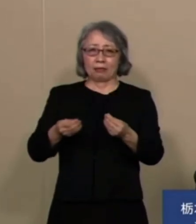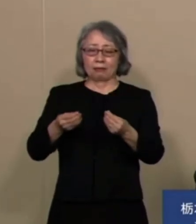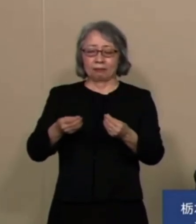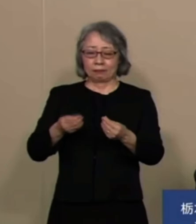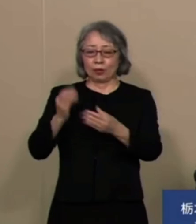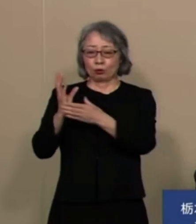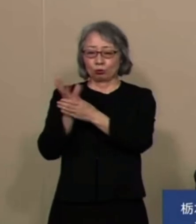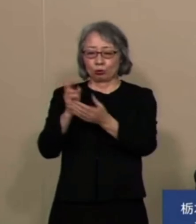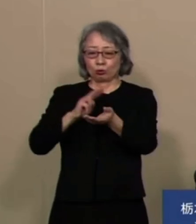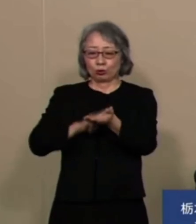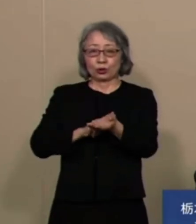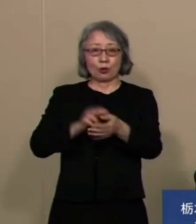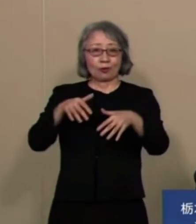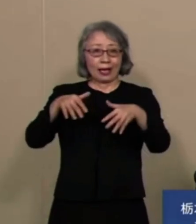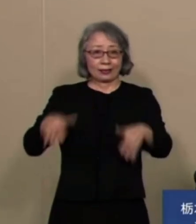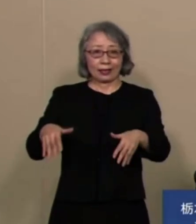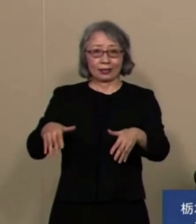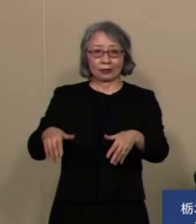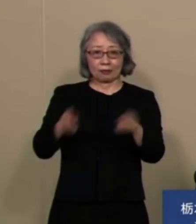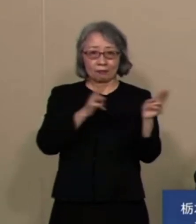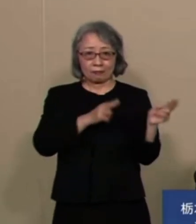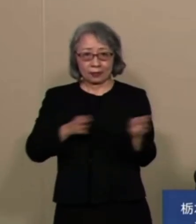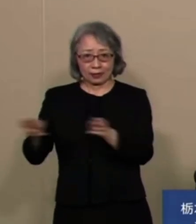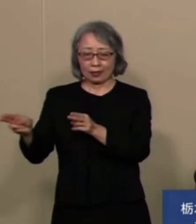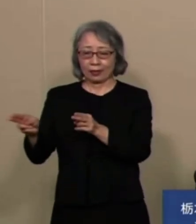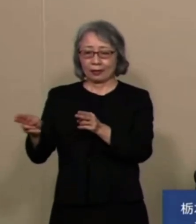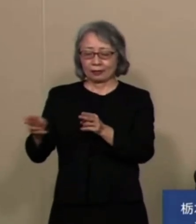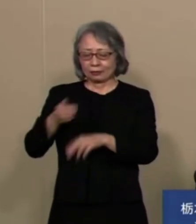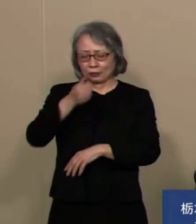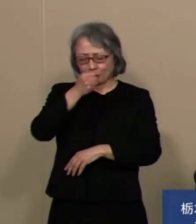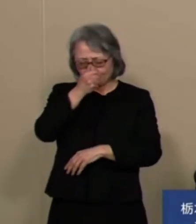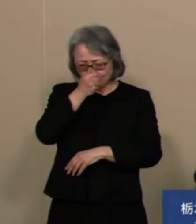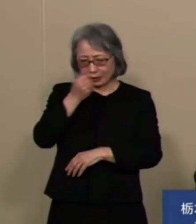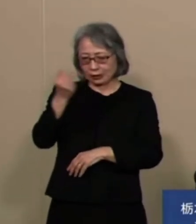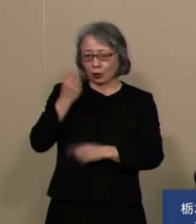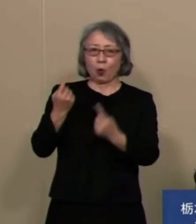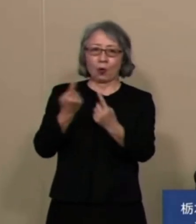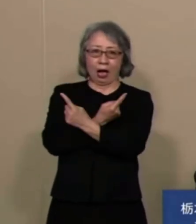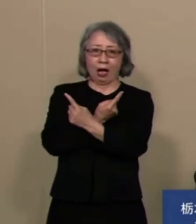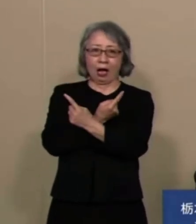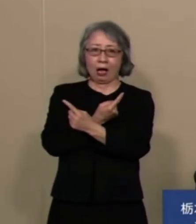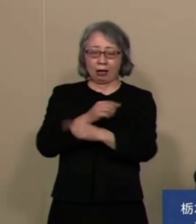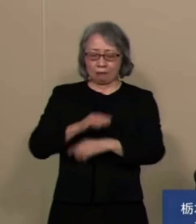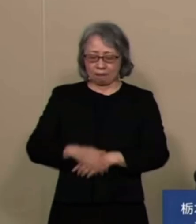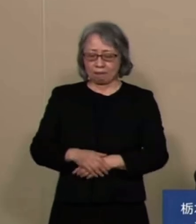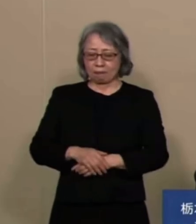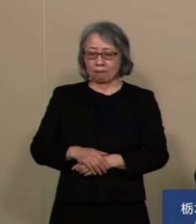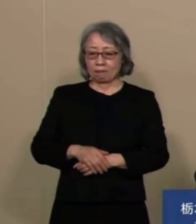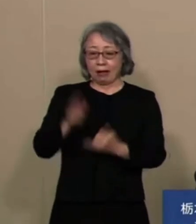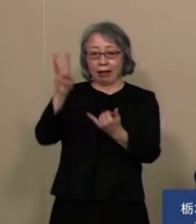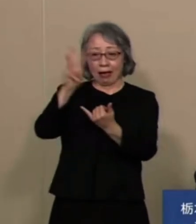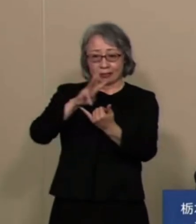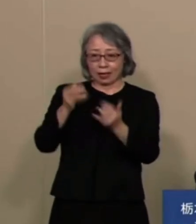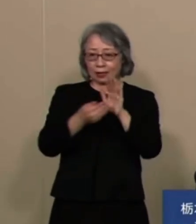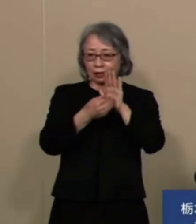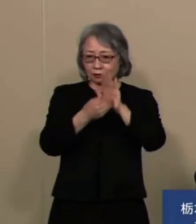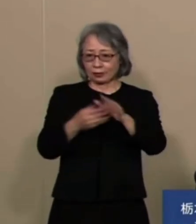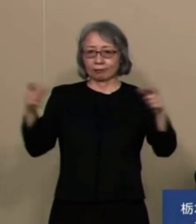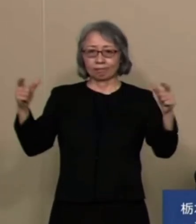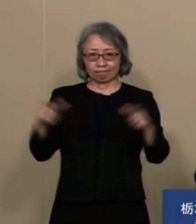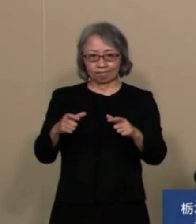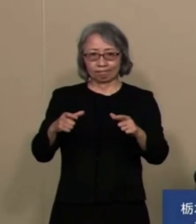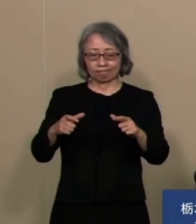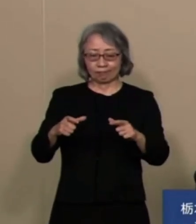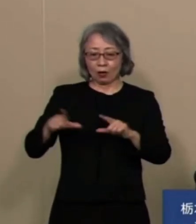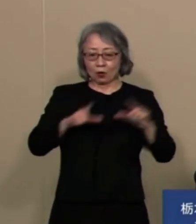を踏まえ救急医療提供体制等の充実と強化合わせて防災減災対策